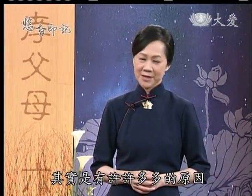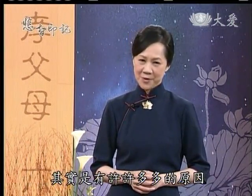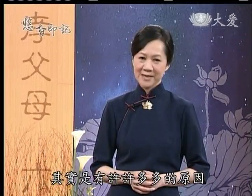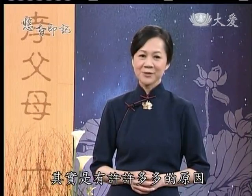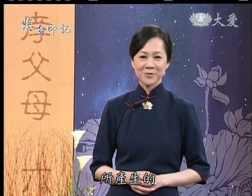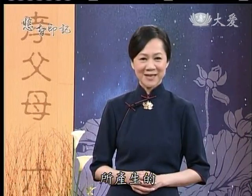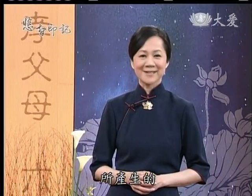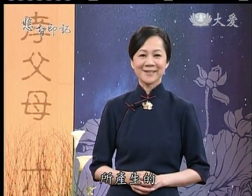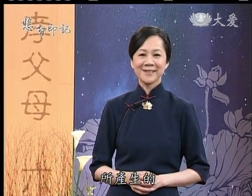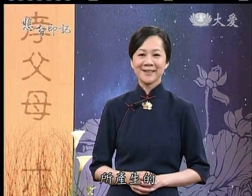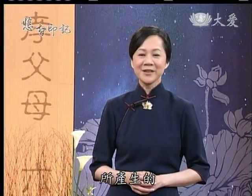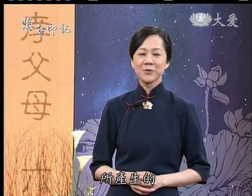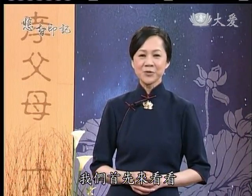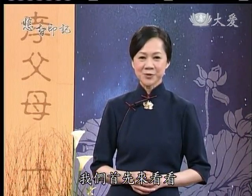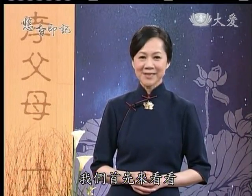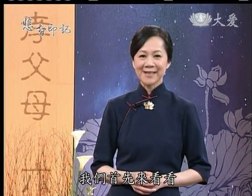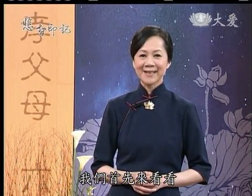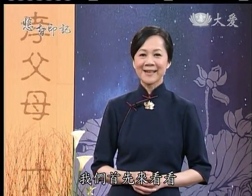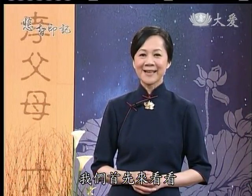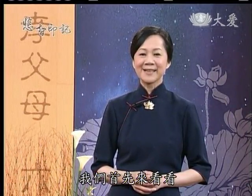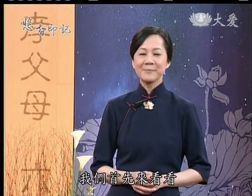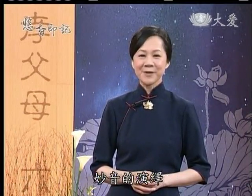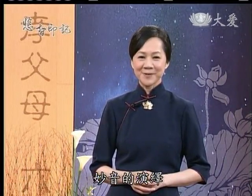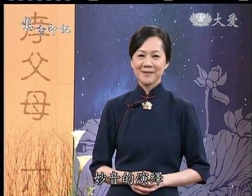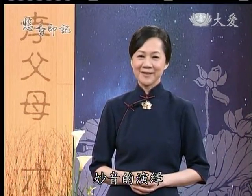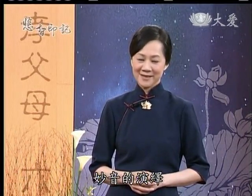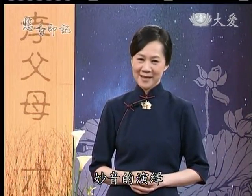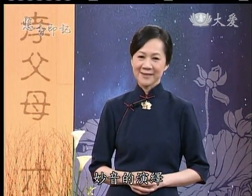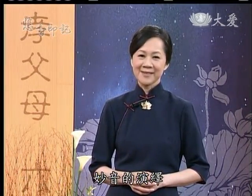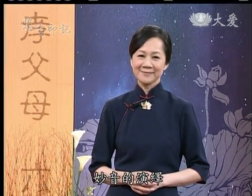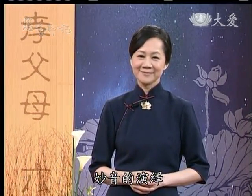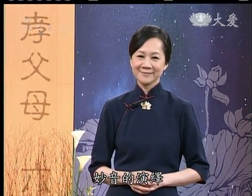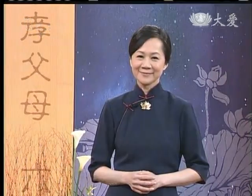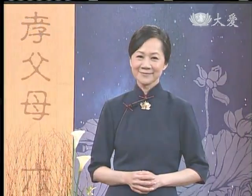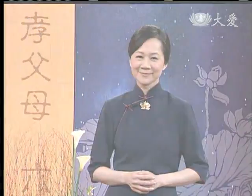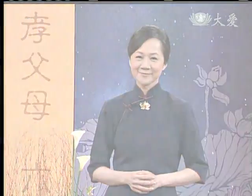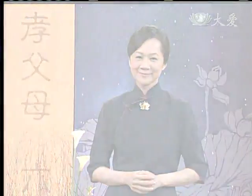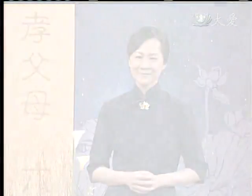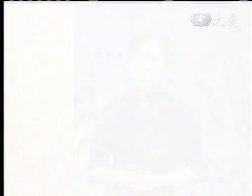的原因所产生的。我们首先来看看妙音的演绎。